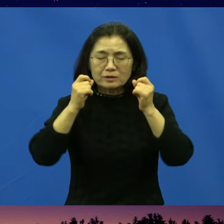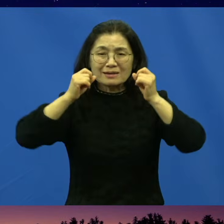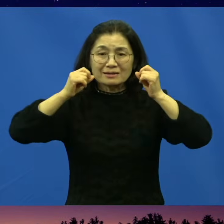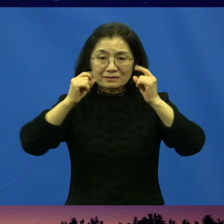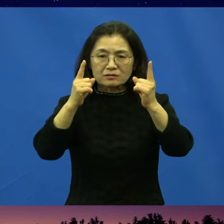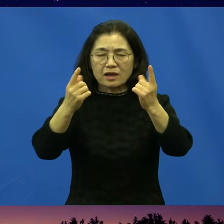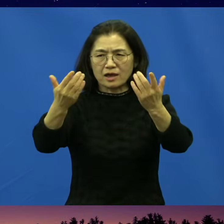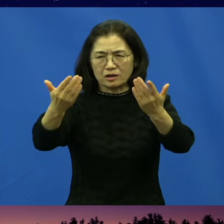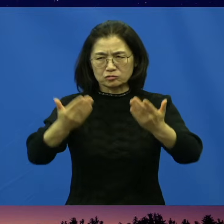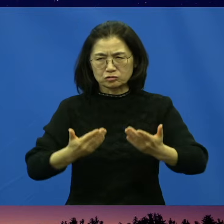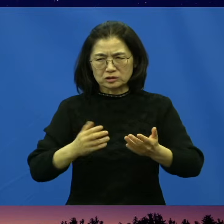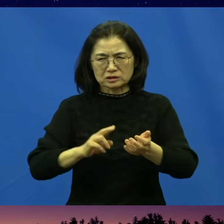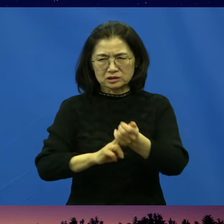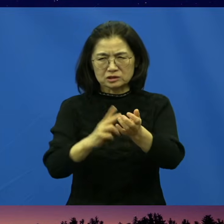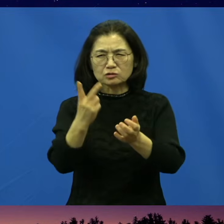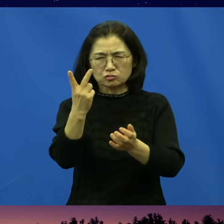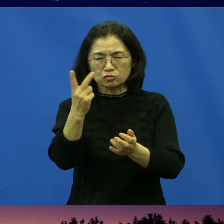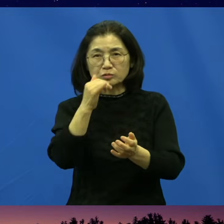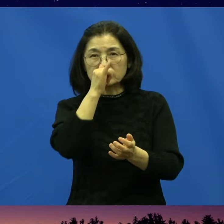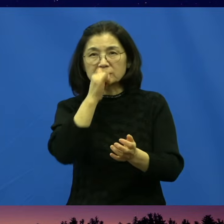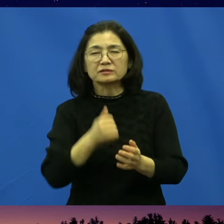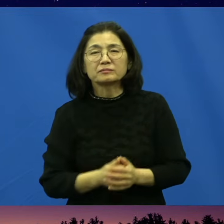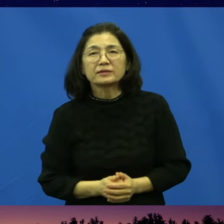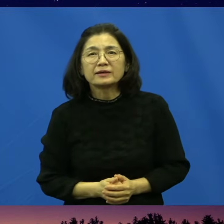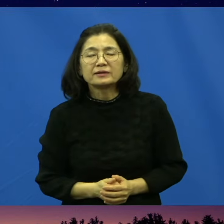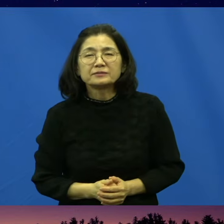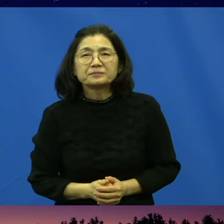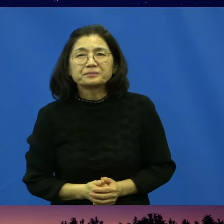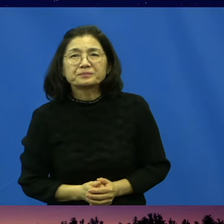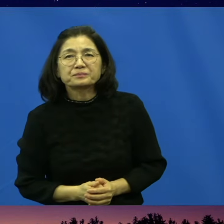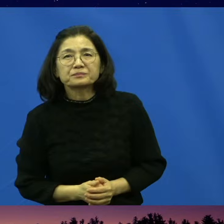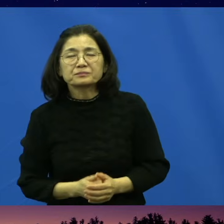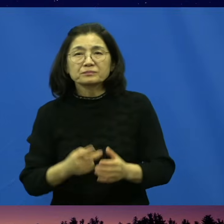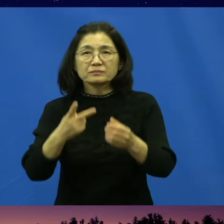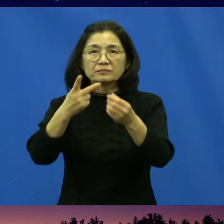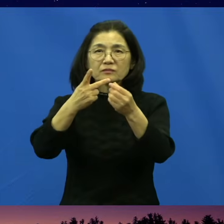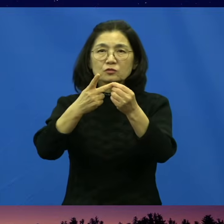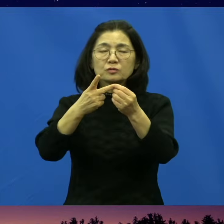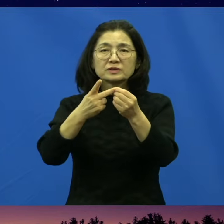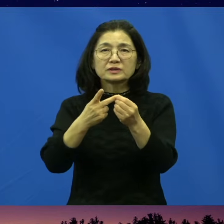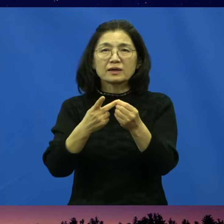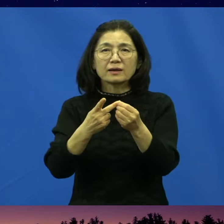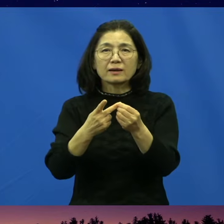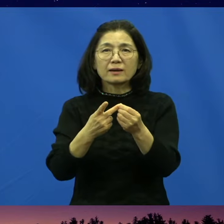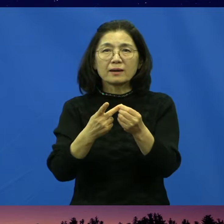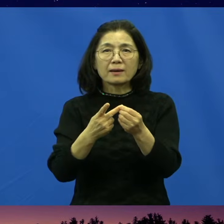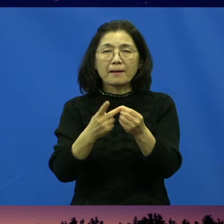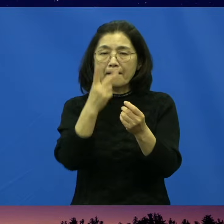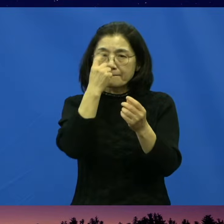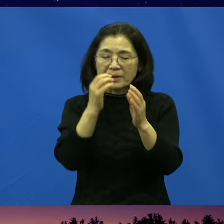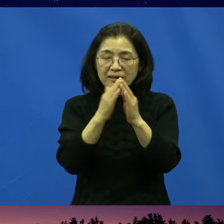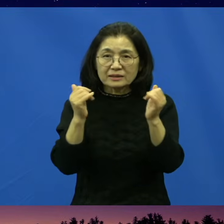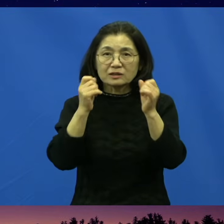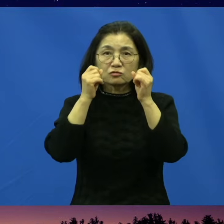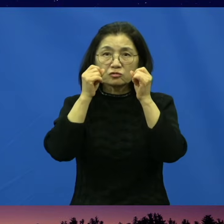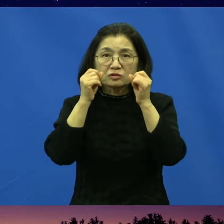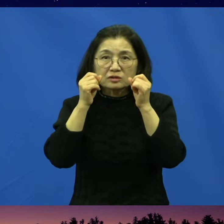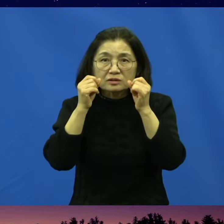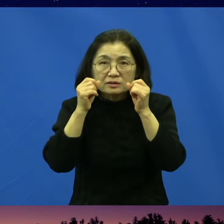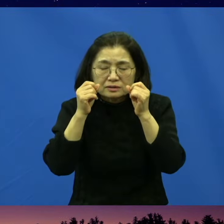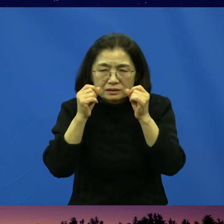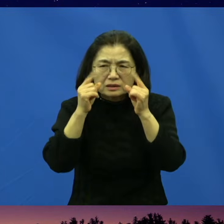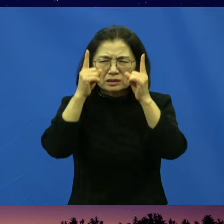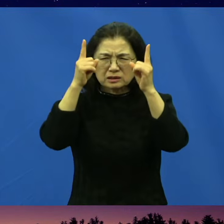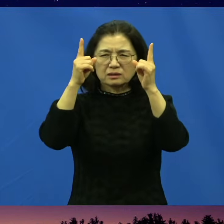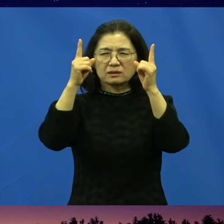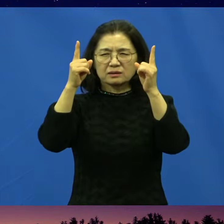번째는 마가복음 8장에 벳세다의 맹인을 치료해 주신 것이고, 두 번째가 오늘 10장 본문에서 맹인을 치료해